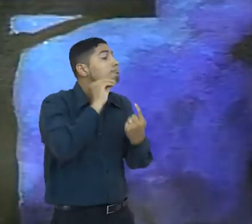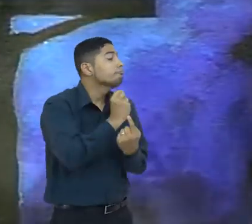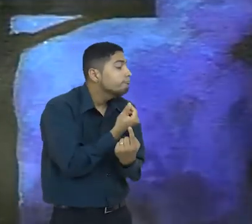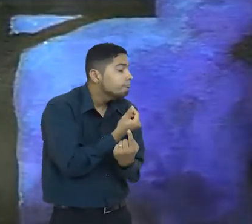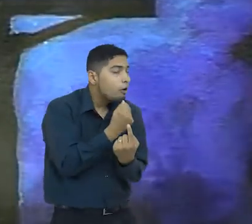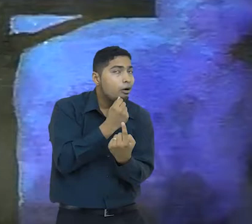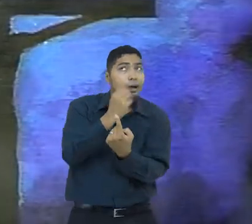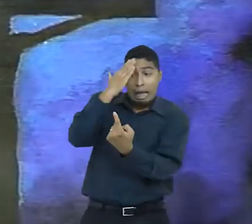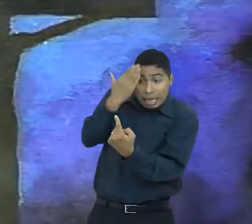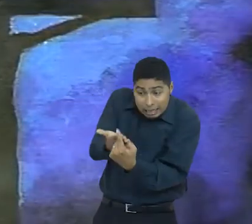vida eterna.